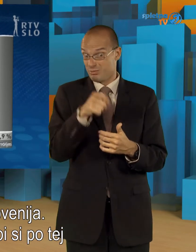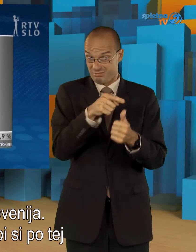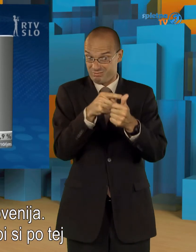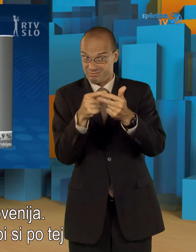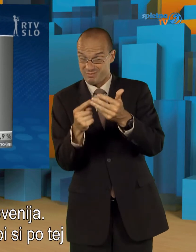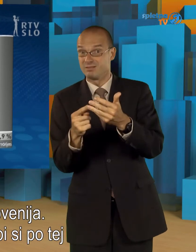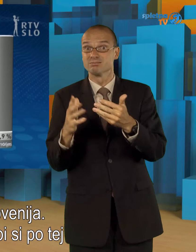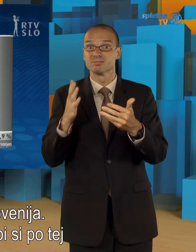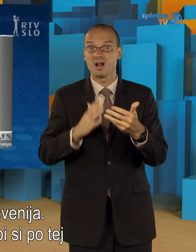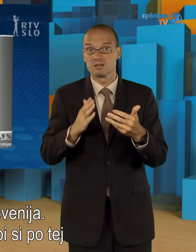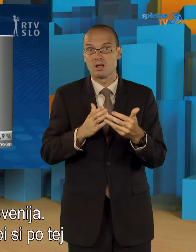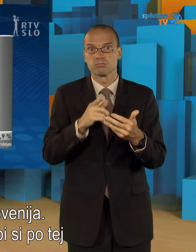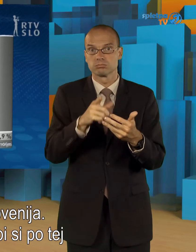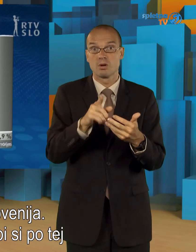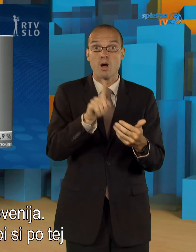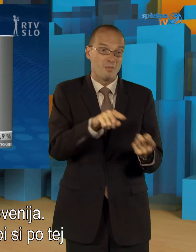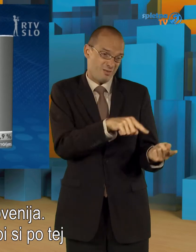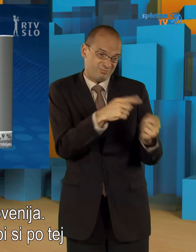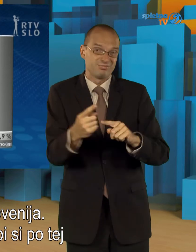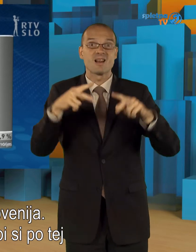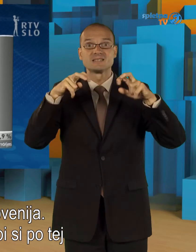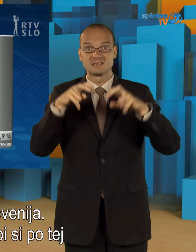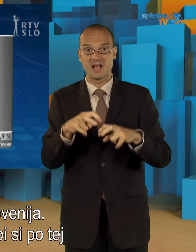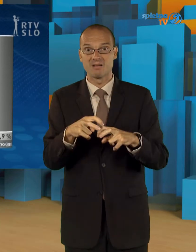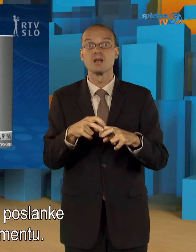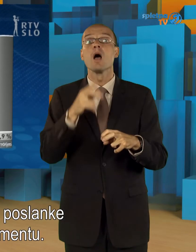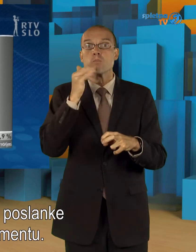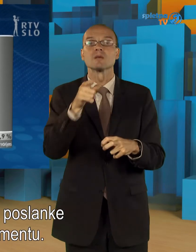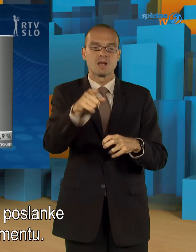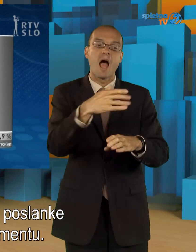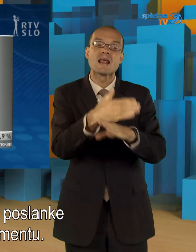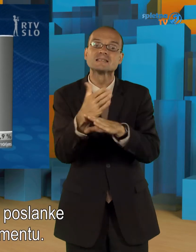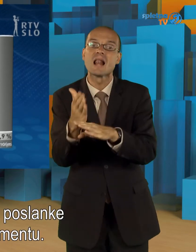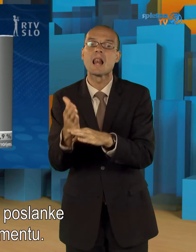To so stranke, ki bi si po tej raziskavi razdelile poslanske sedeže v parlamentu.